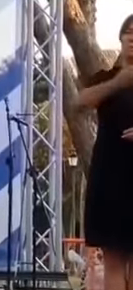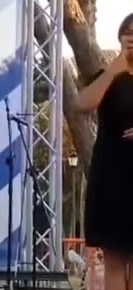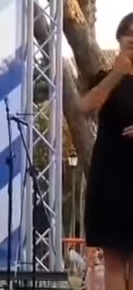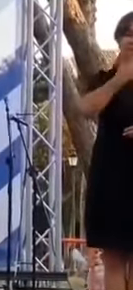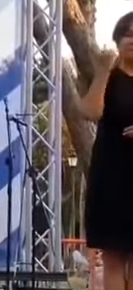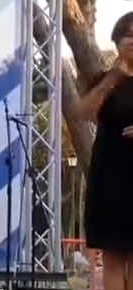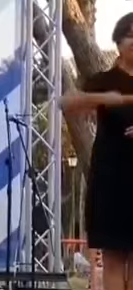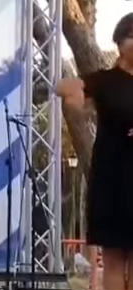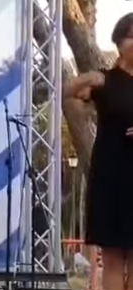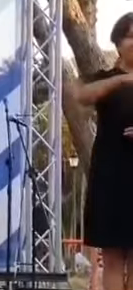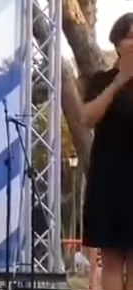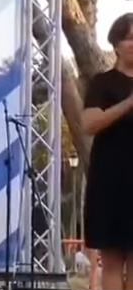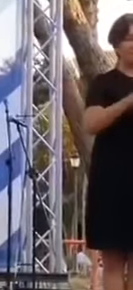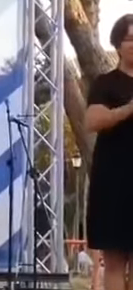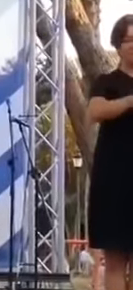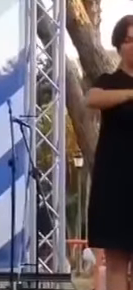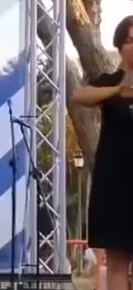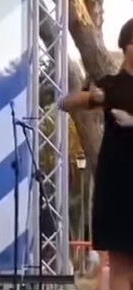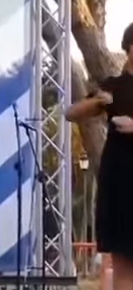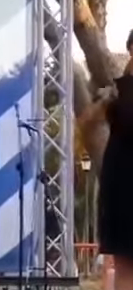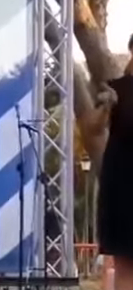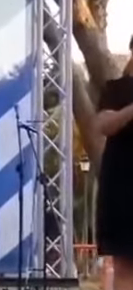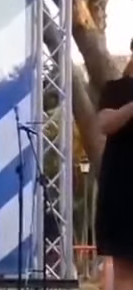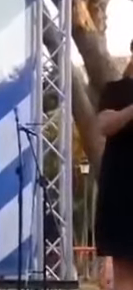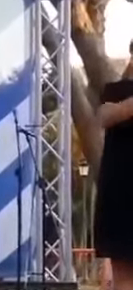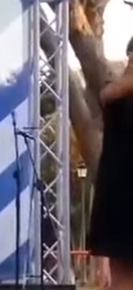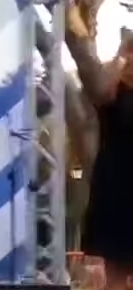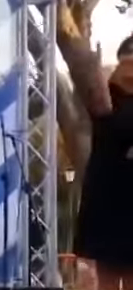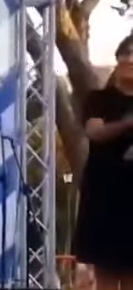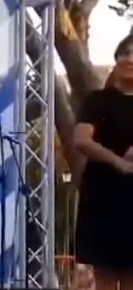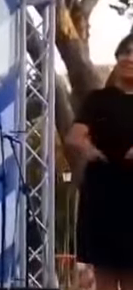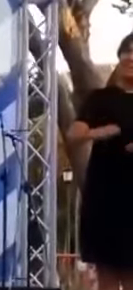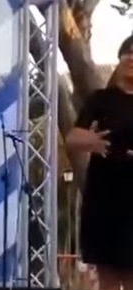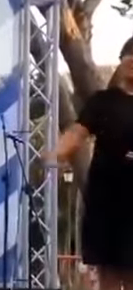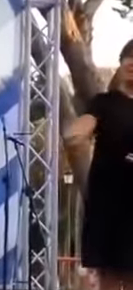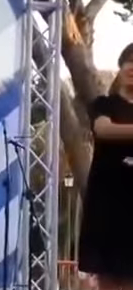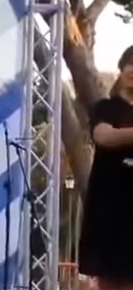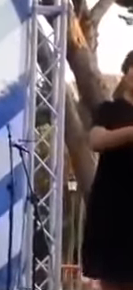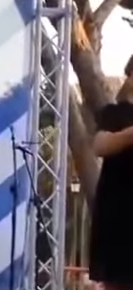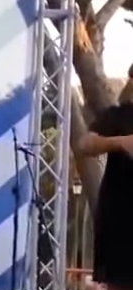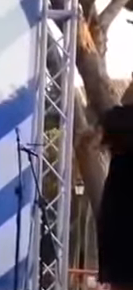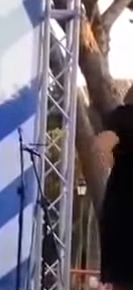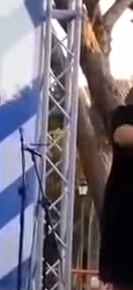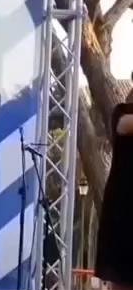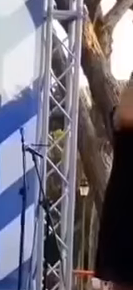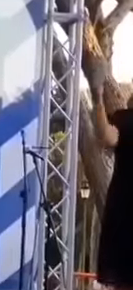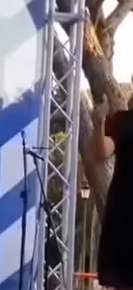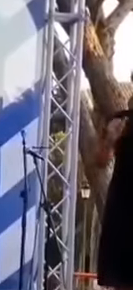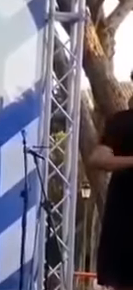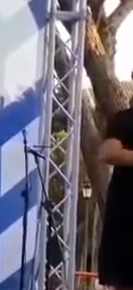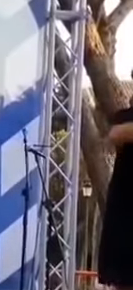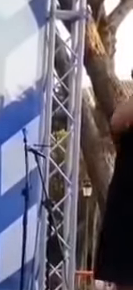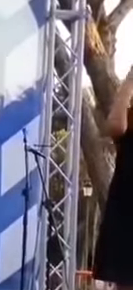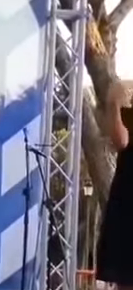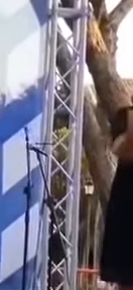interessi del nostro partito, però sicuramente Fratelli d'Italia ha raccolto in questo ultimo anno i frutti di un